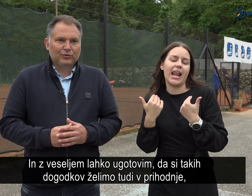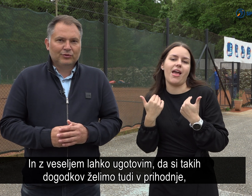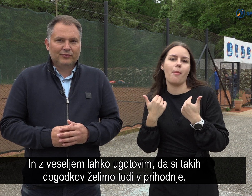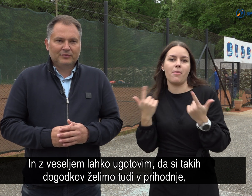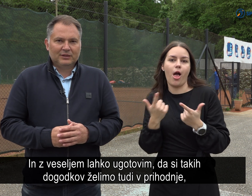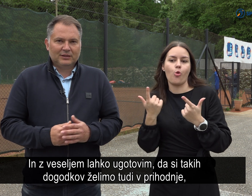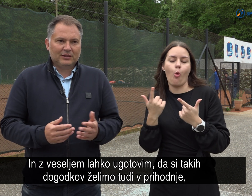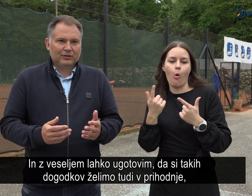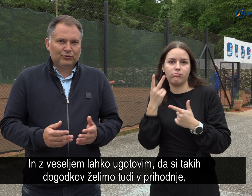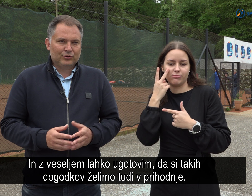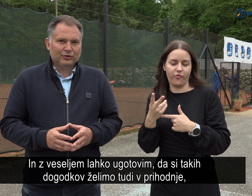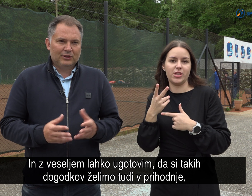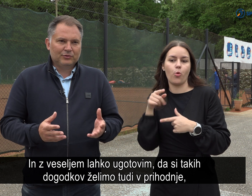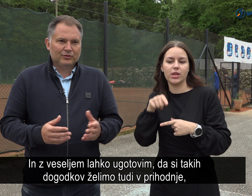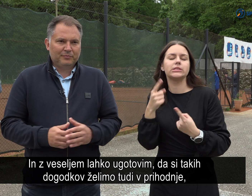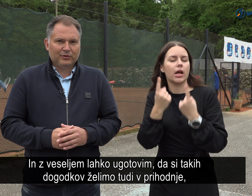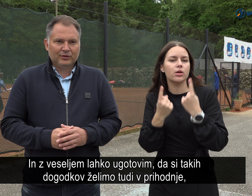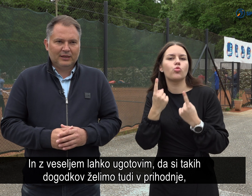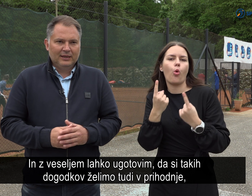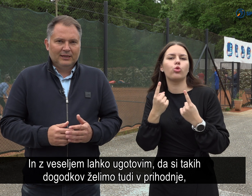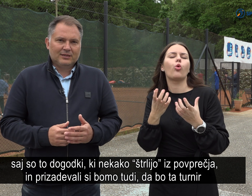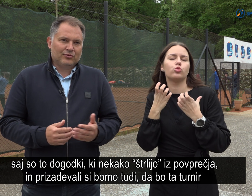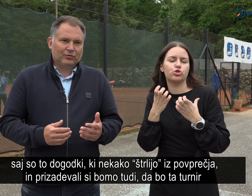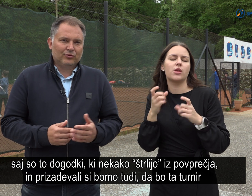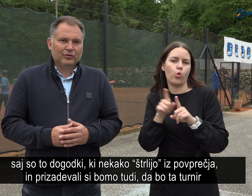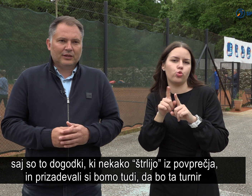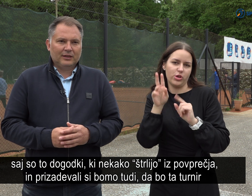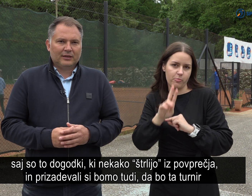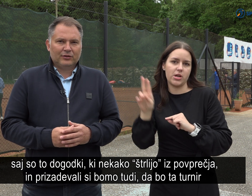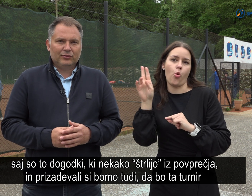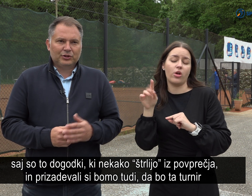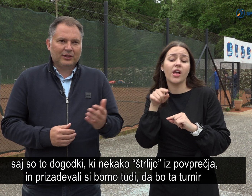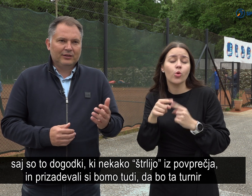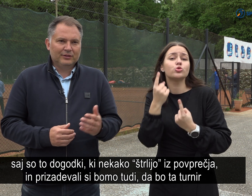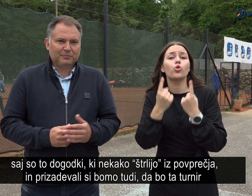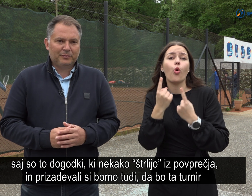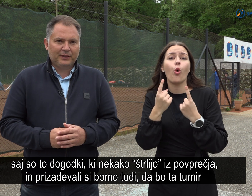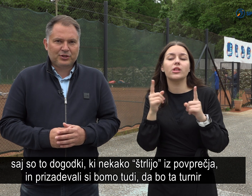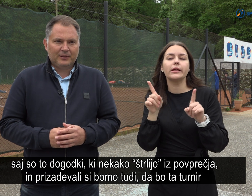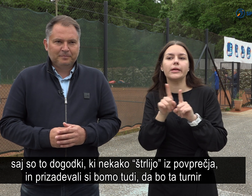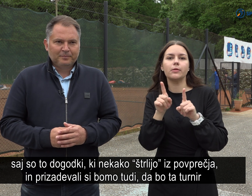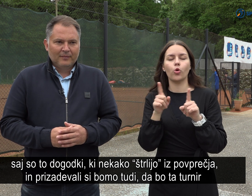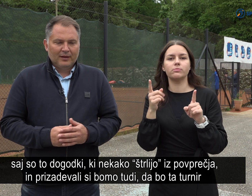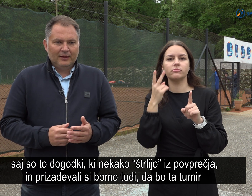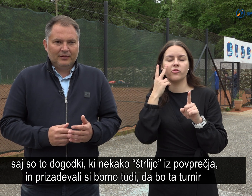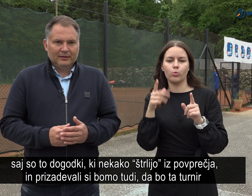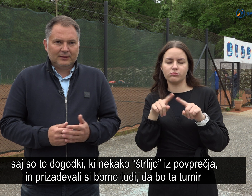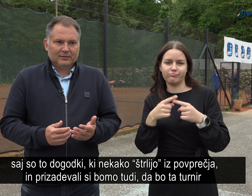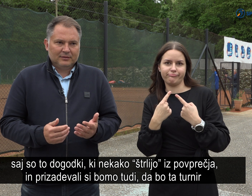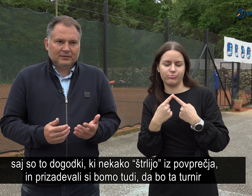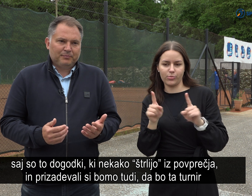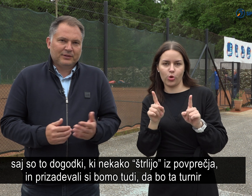veseljem lahko ugotovim, da si takih dogodkov želimo tudi v prihodnje, saj so to dogodki, ki nekako štrlijo iz povprečja